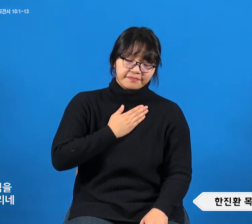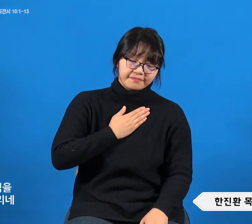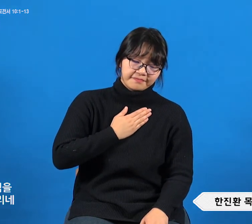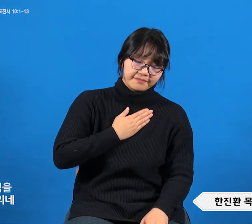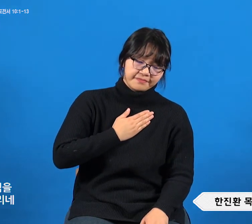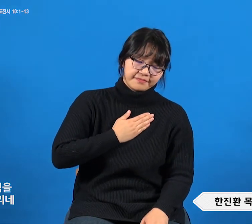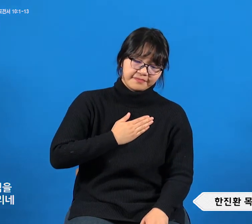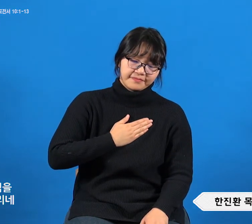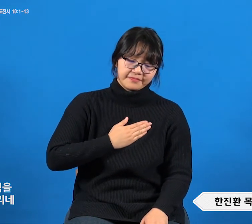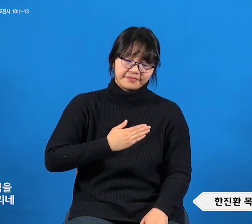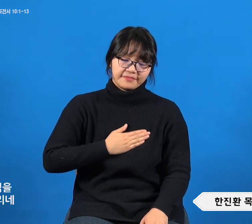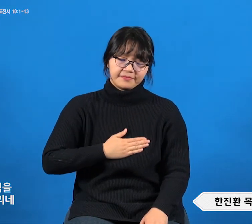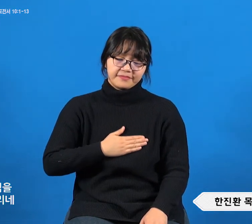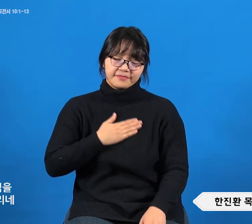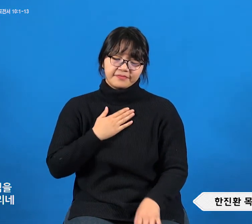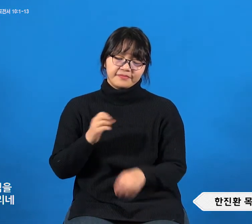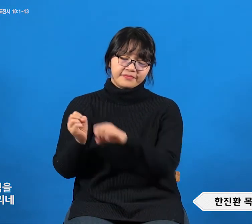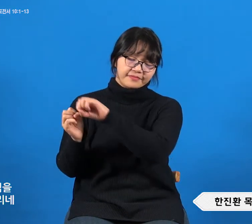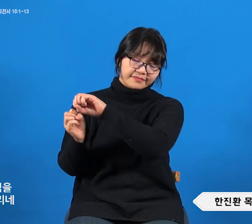알고